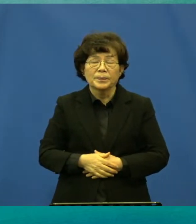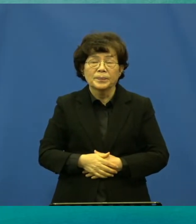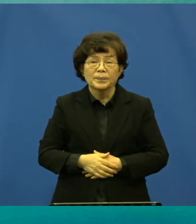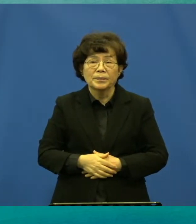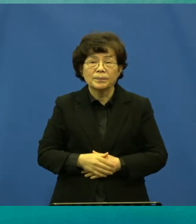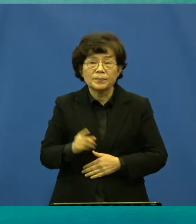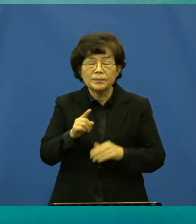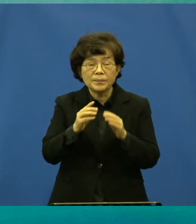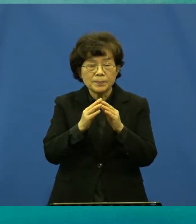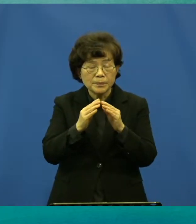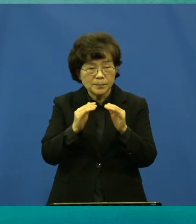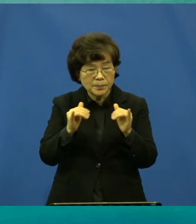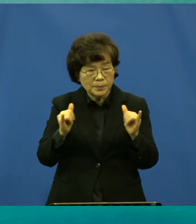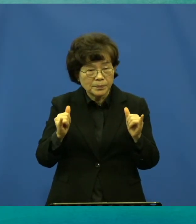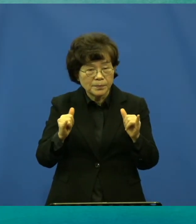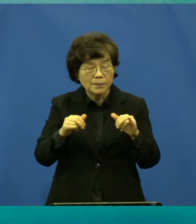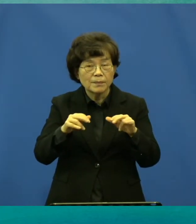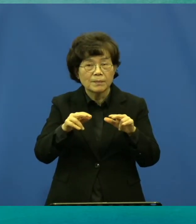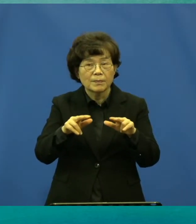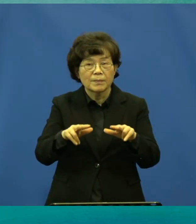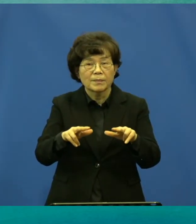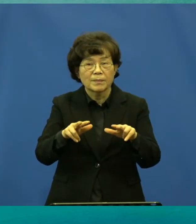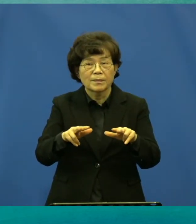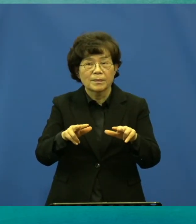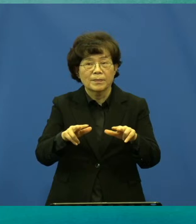어떤 분은 지금 막